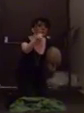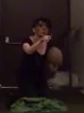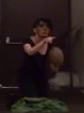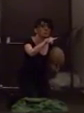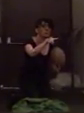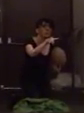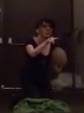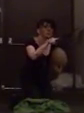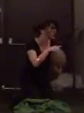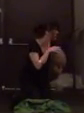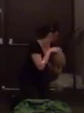Vocês estão ouvindo?